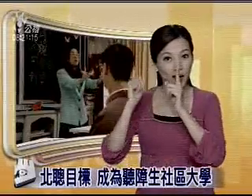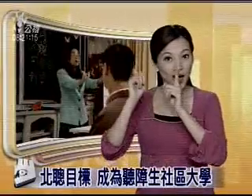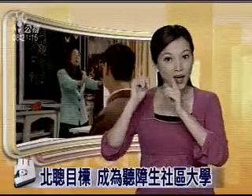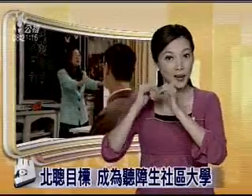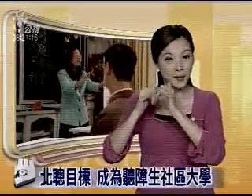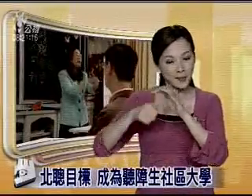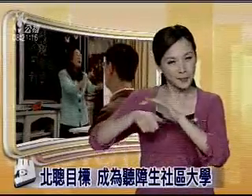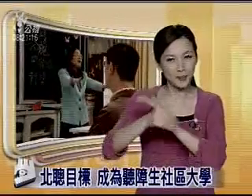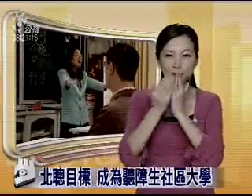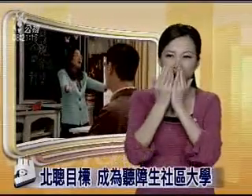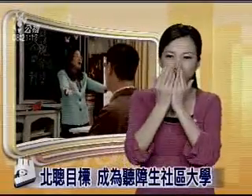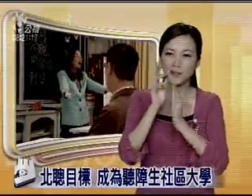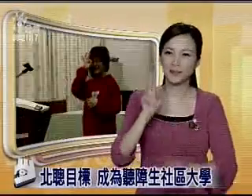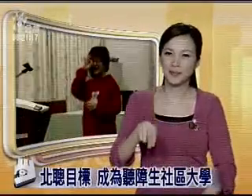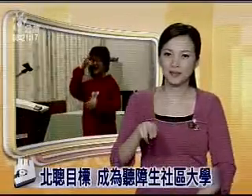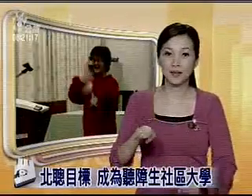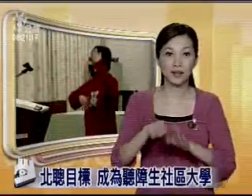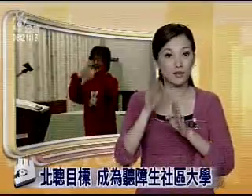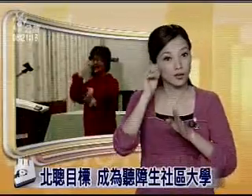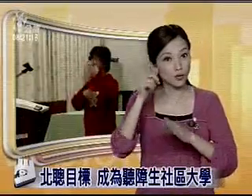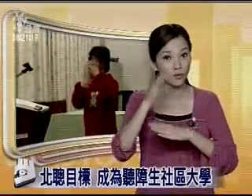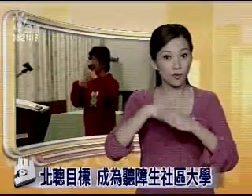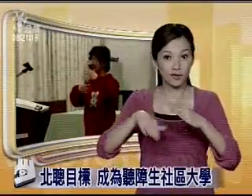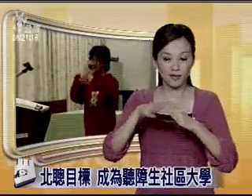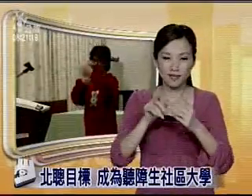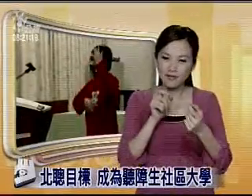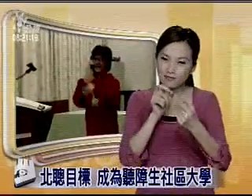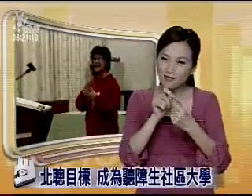启聪，认识这个好邻居。